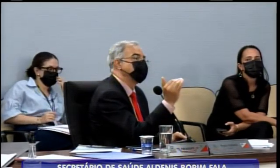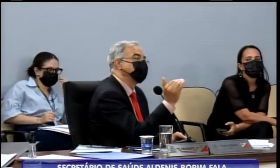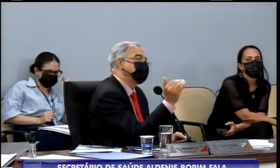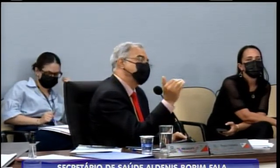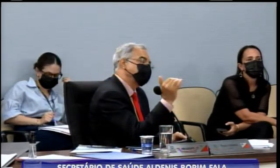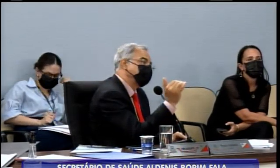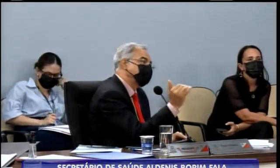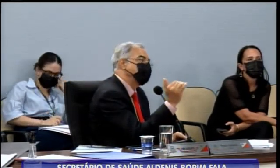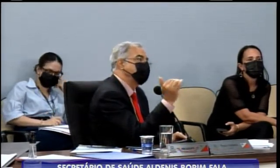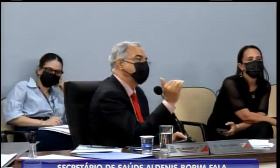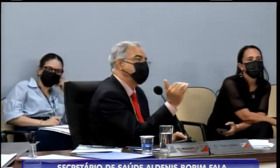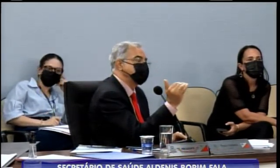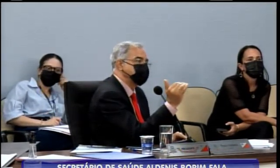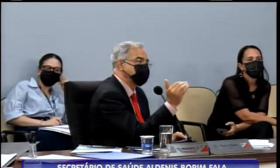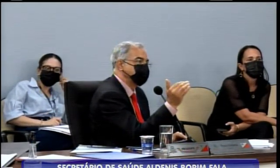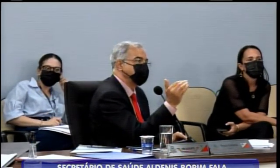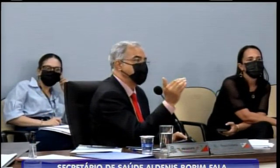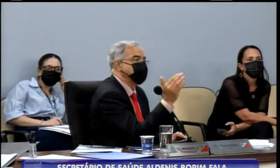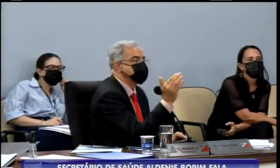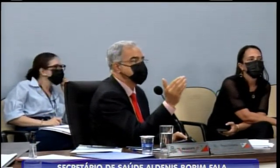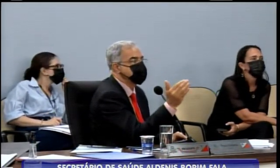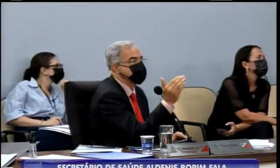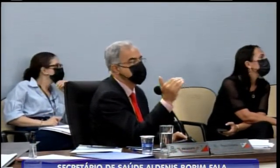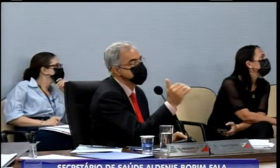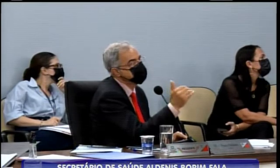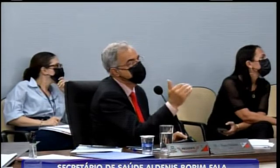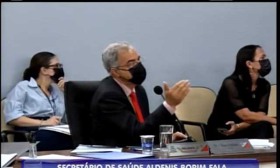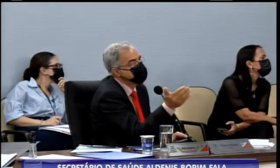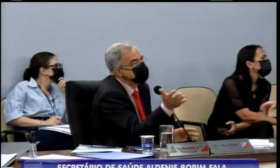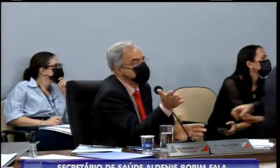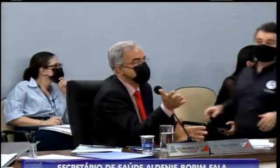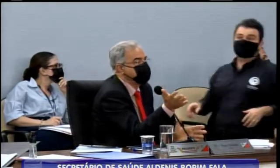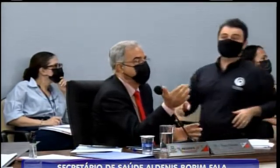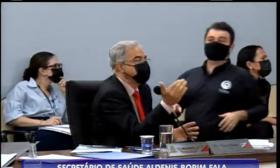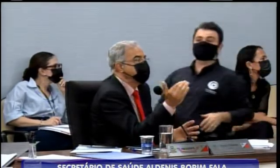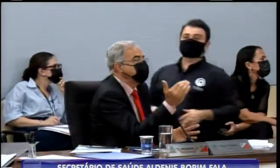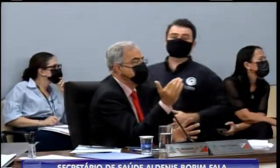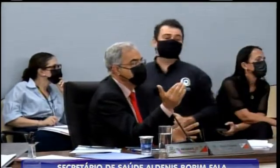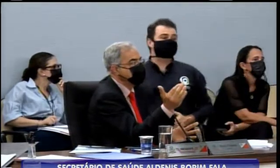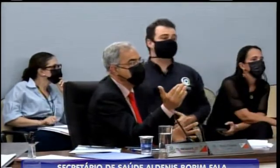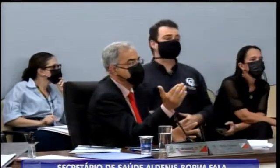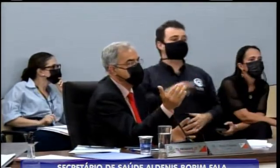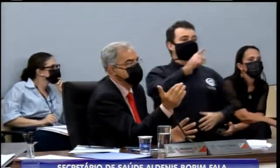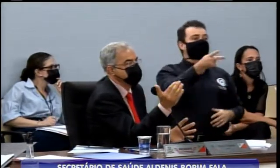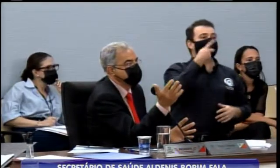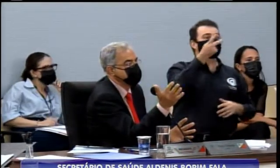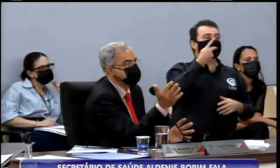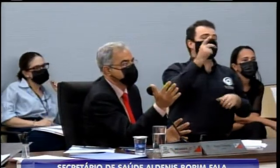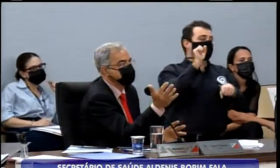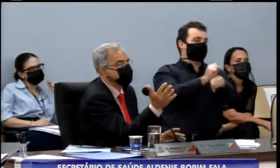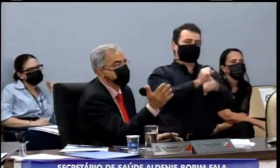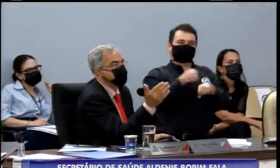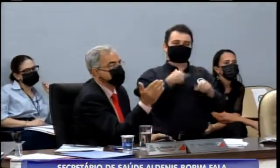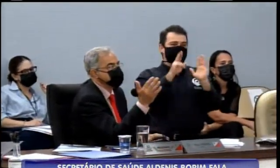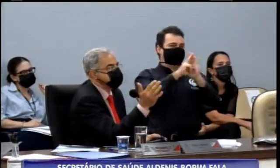mas não é permitido esse tipo de intervenção. Não é permitido,